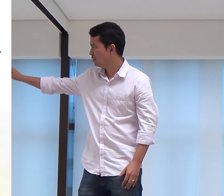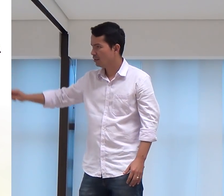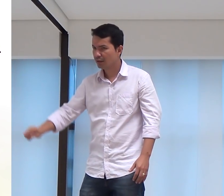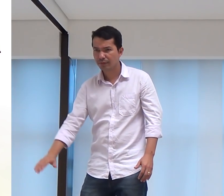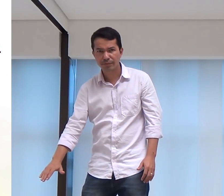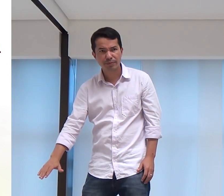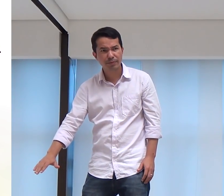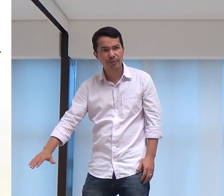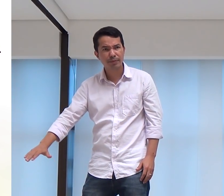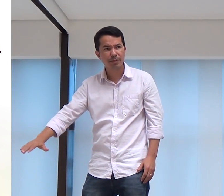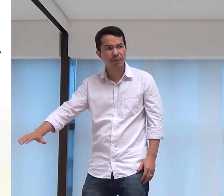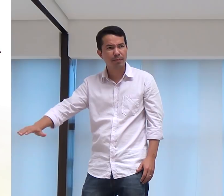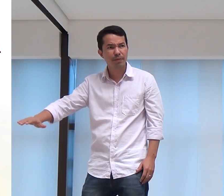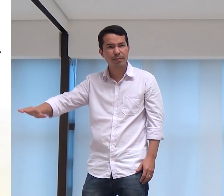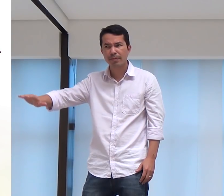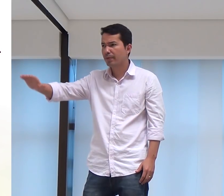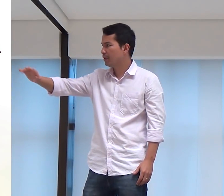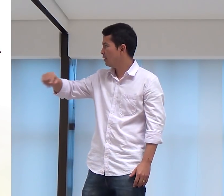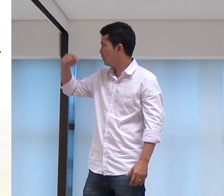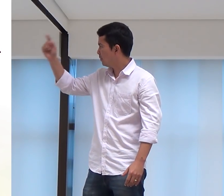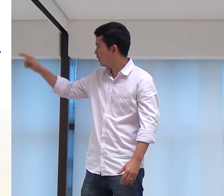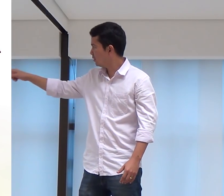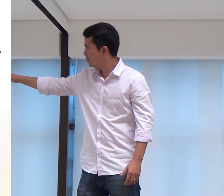Jesus nasceu, cresceu,